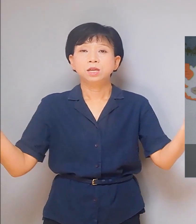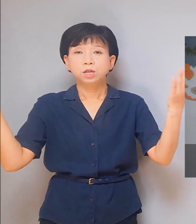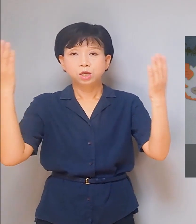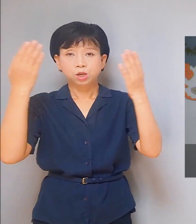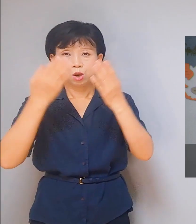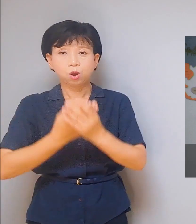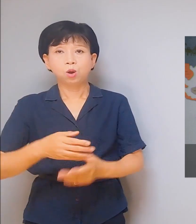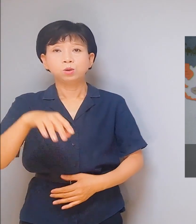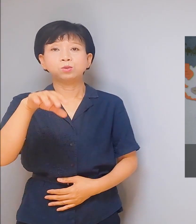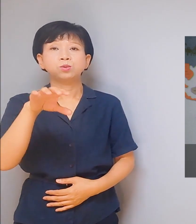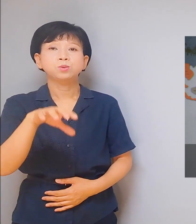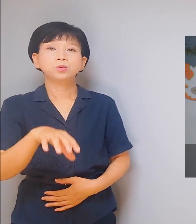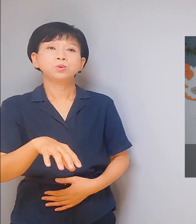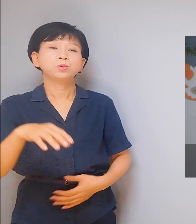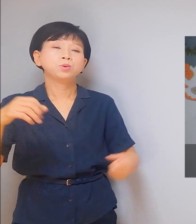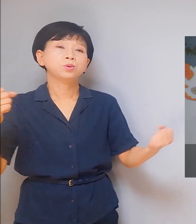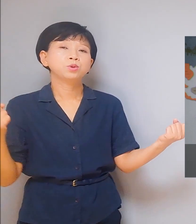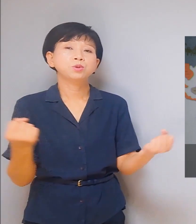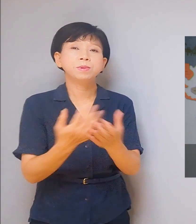기울이시니